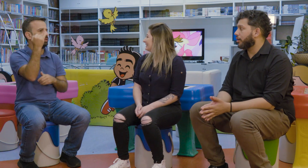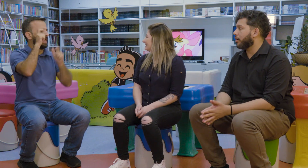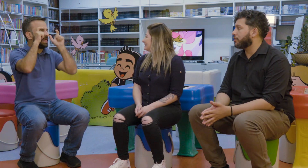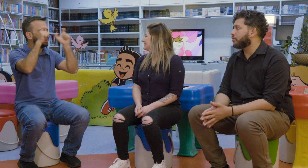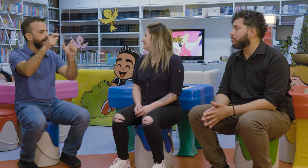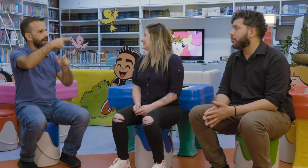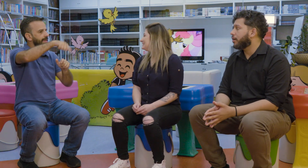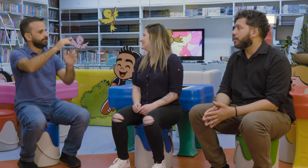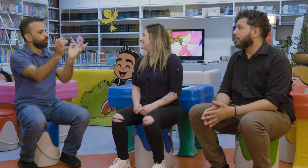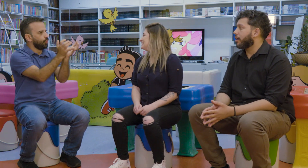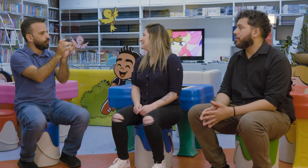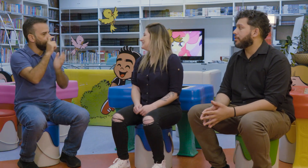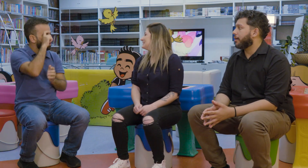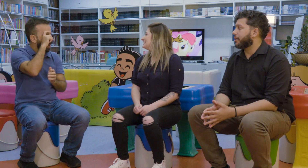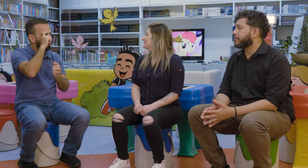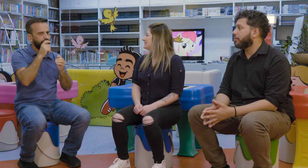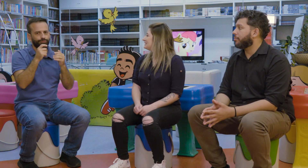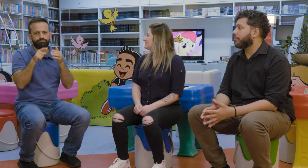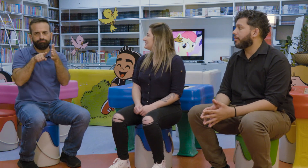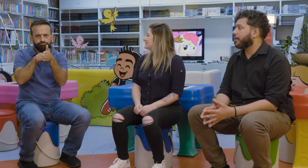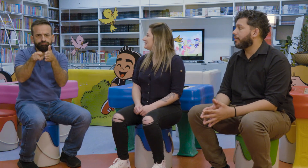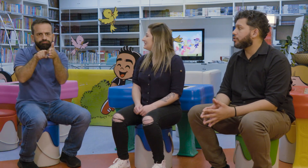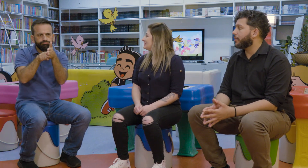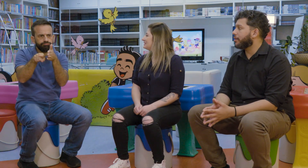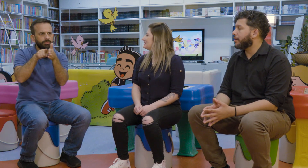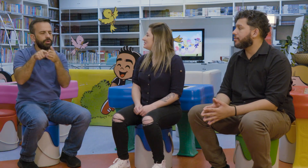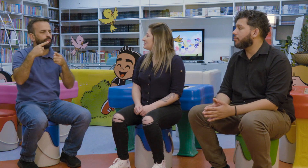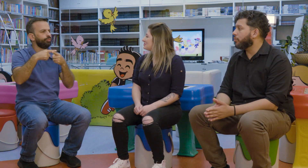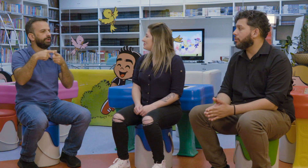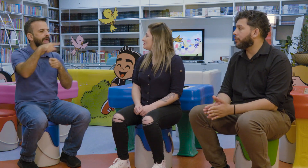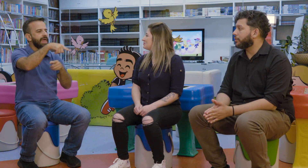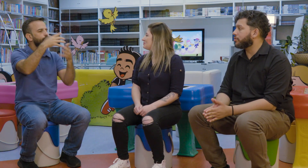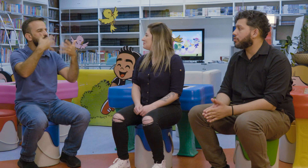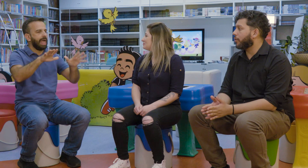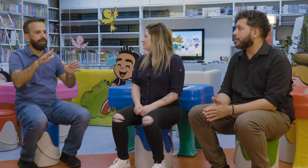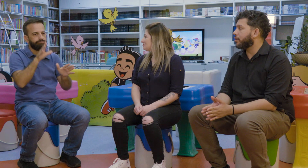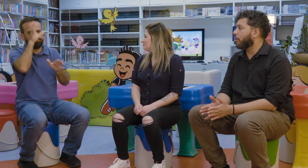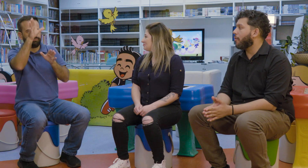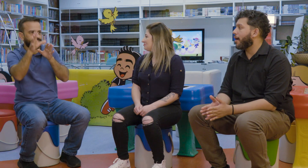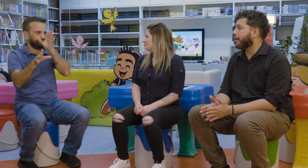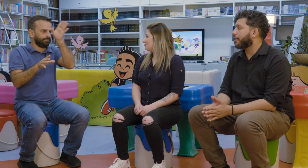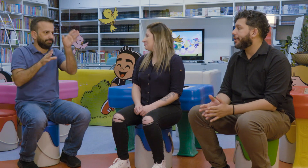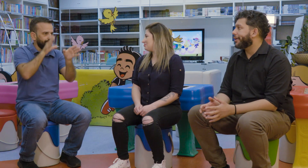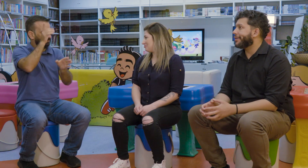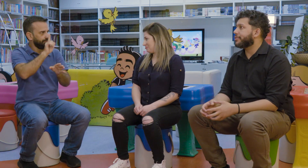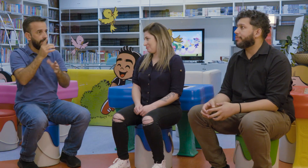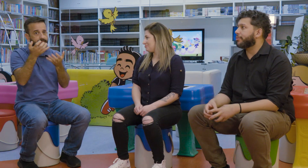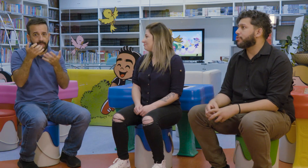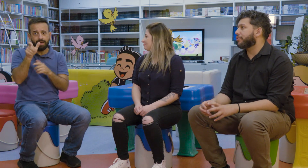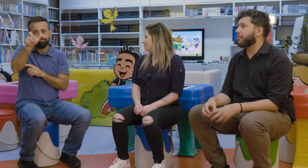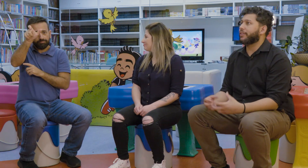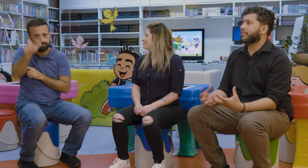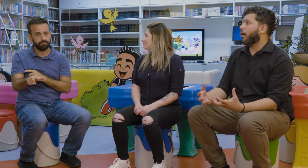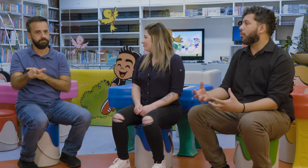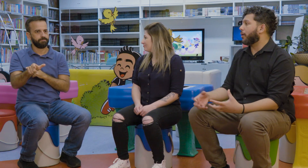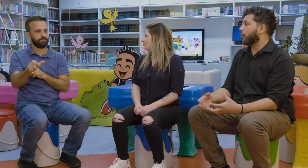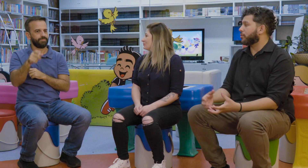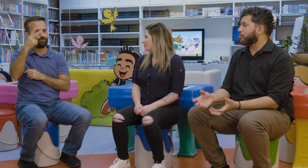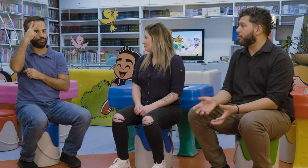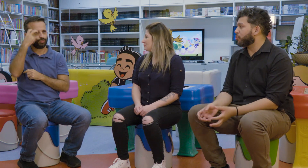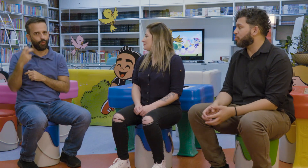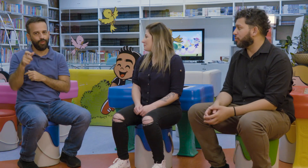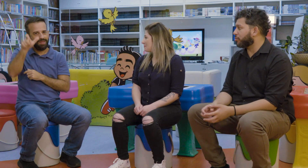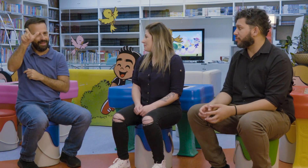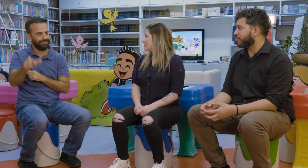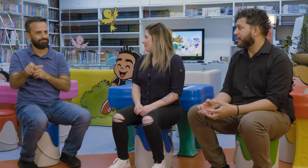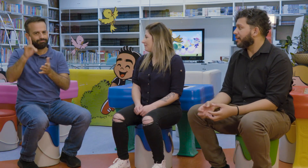gente chegar nisso. E a questão que tinha um interesse muito importante de conhecer como era. Eles não resolveram inventar alguma coisa